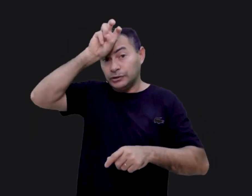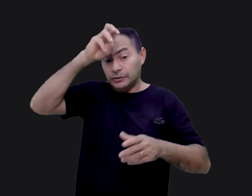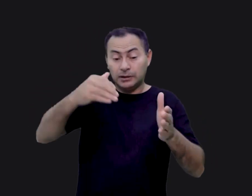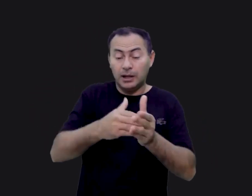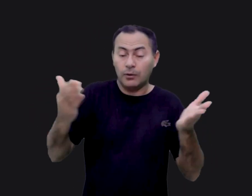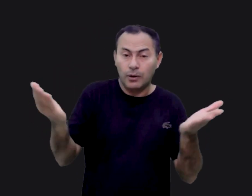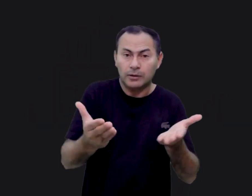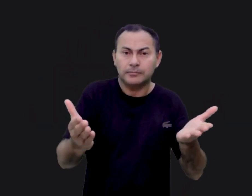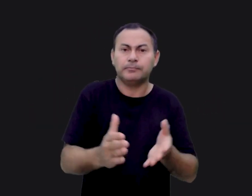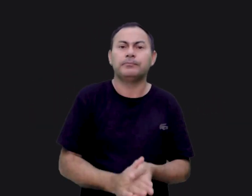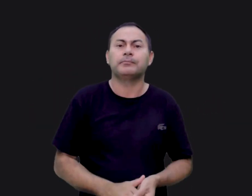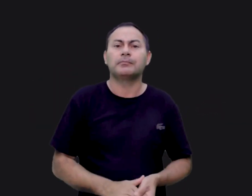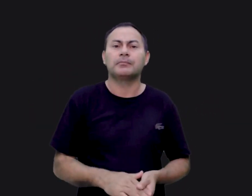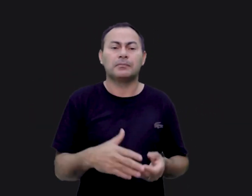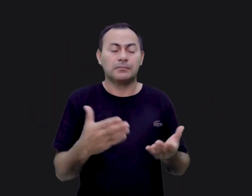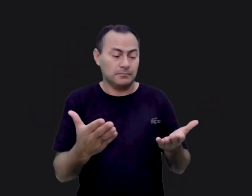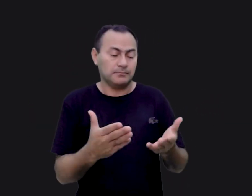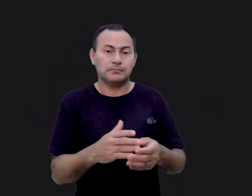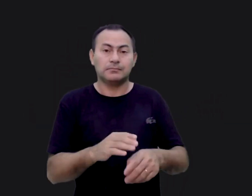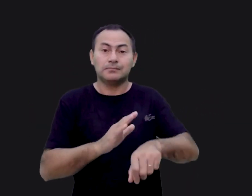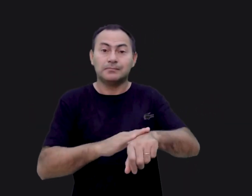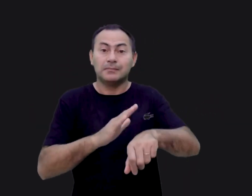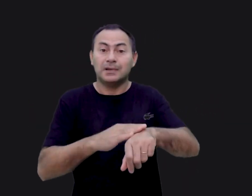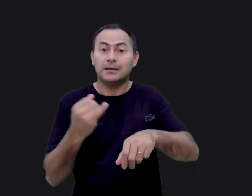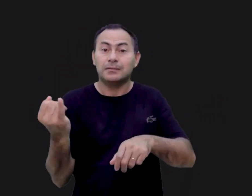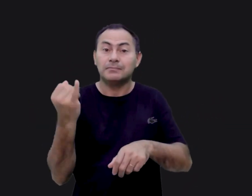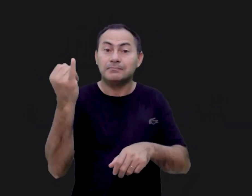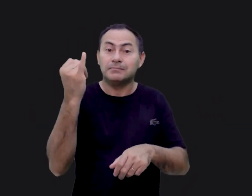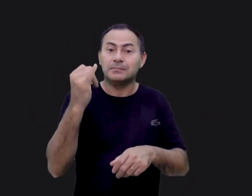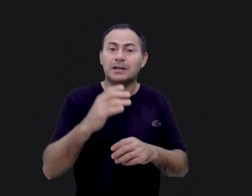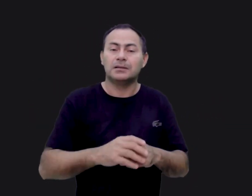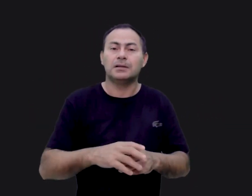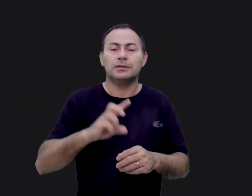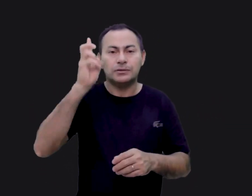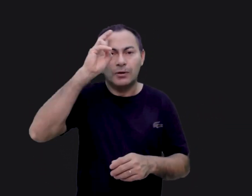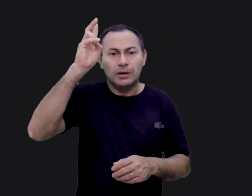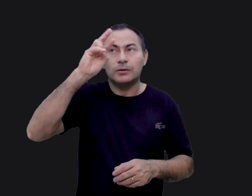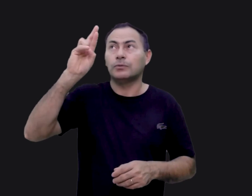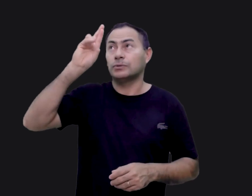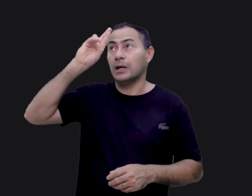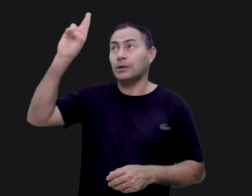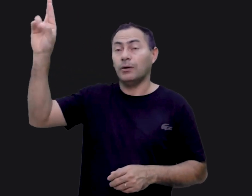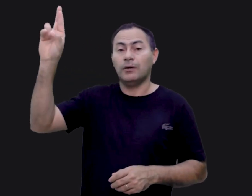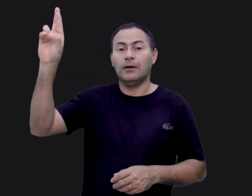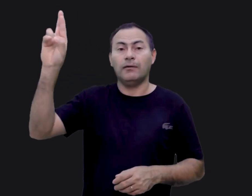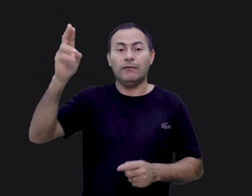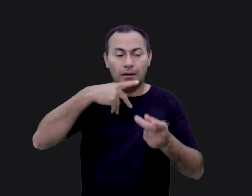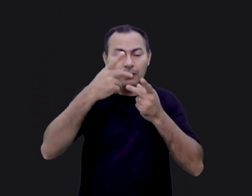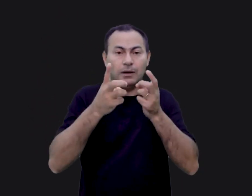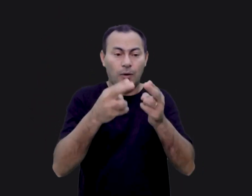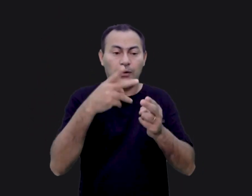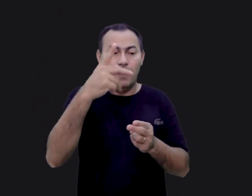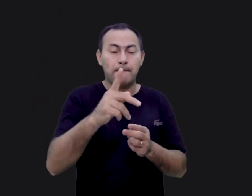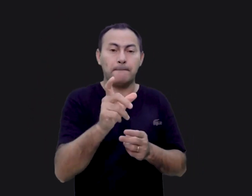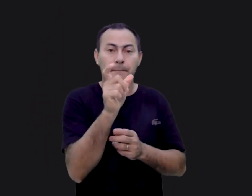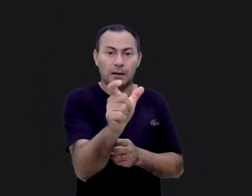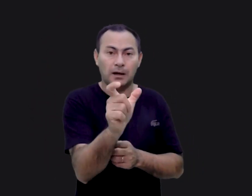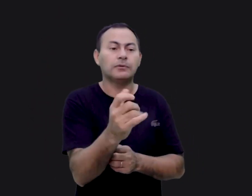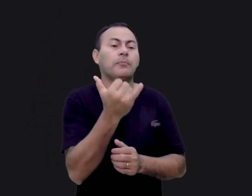aqui. Agora, esse é o ponto impressionante dessa história. O Senhor disse, conforme a tua palavra